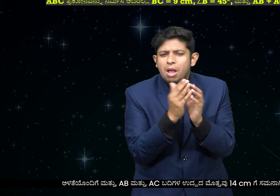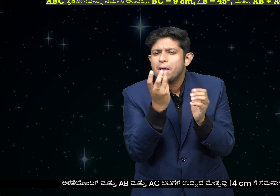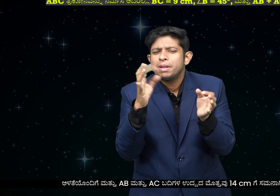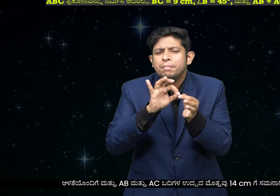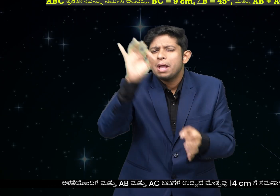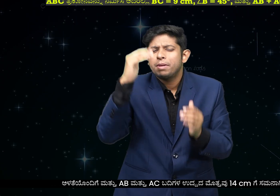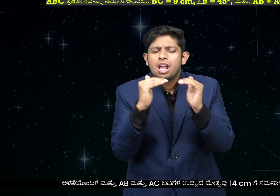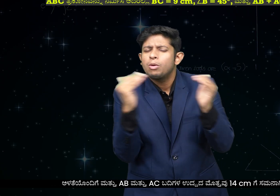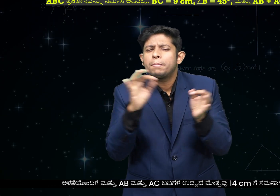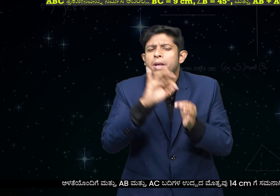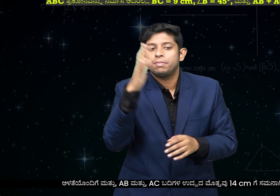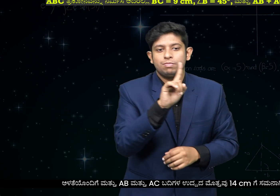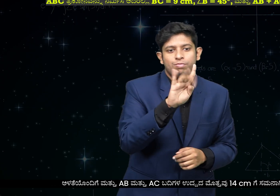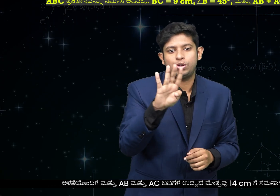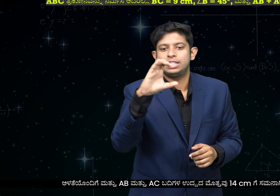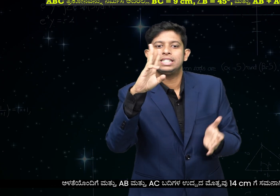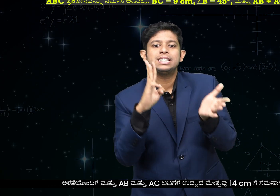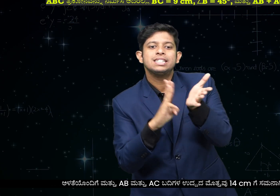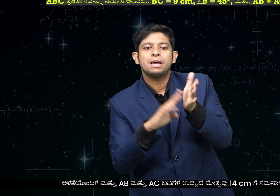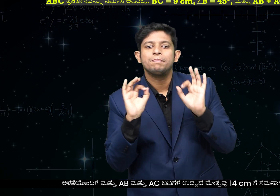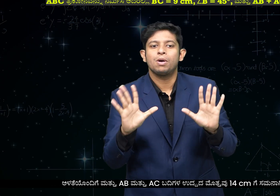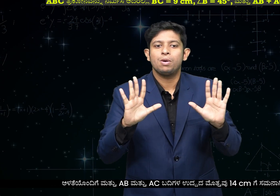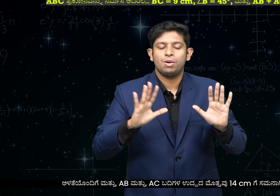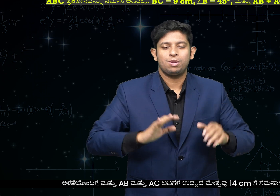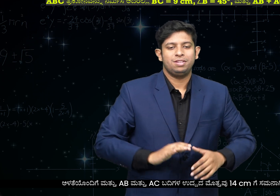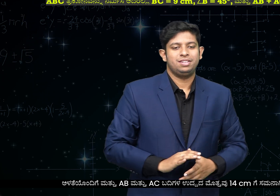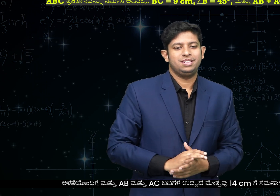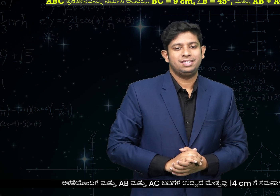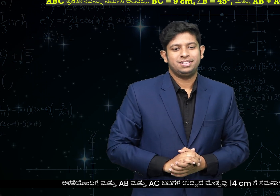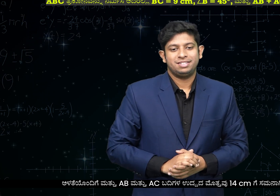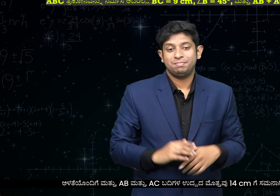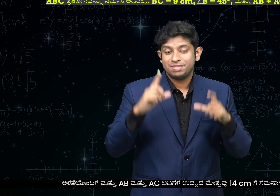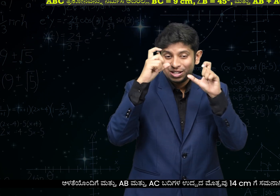AB ಮತ್ತು AC ಬದಿಗಳ ಉದ್ದದ ಮೊತ್ತವು 14 ಸೆಂಟಿಮೀಟರ್ಗೆ ಸಮಾನವಾಗಿರುತ್ತದೆ.